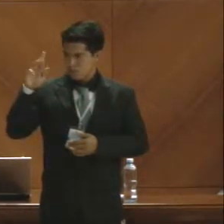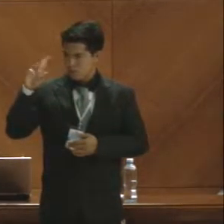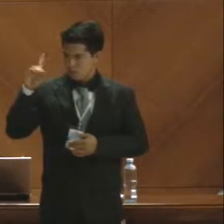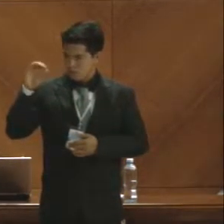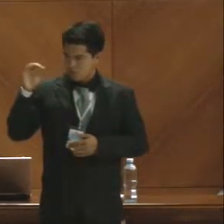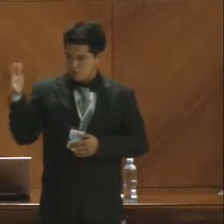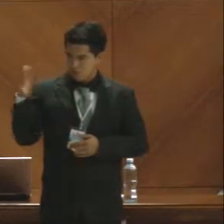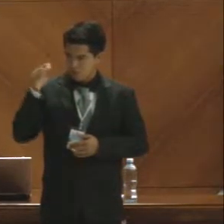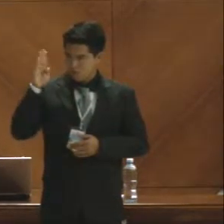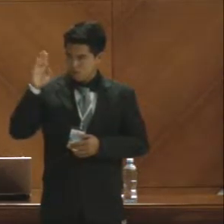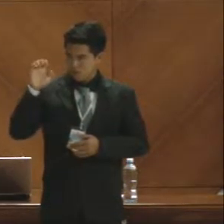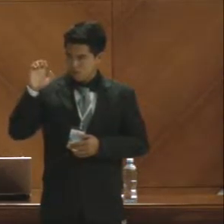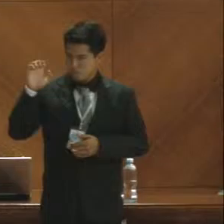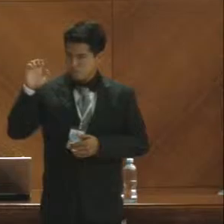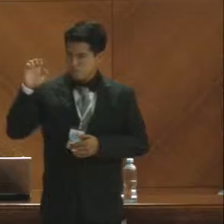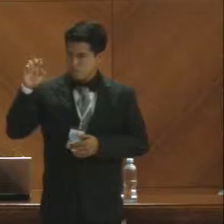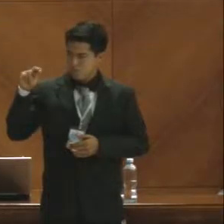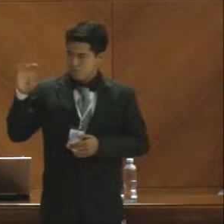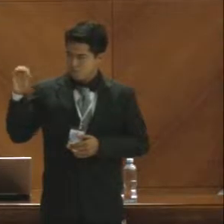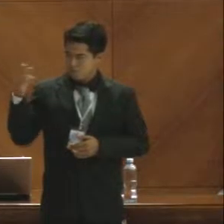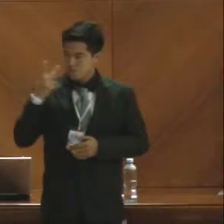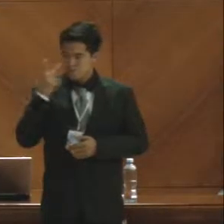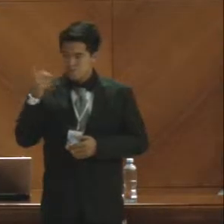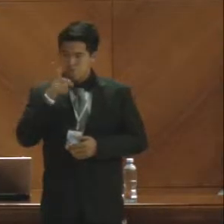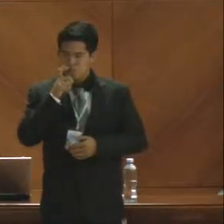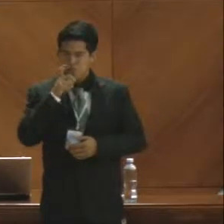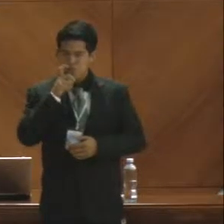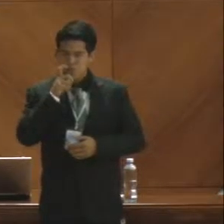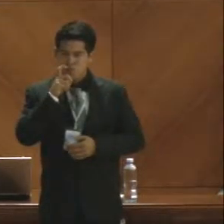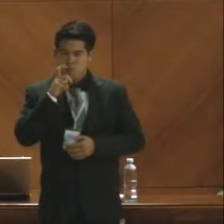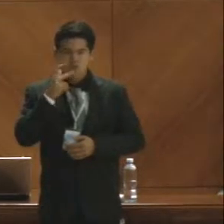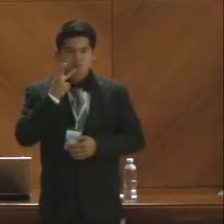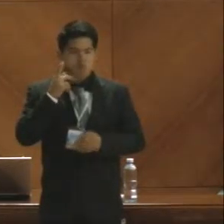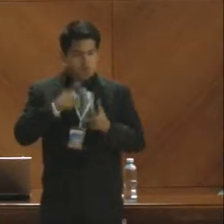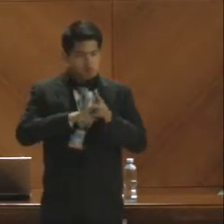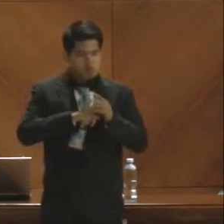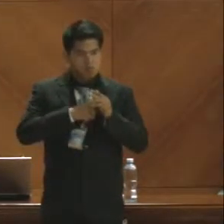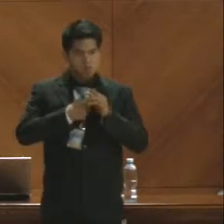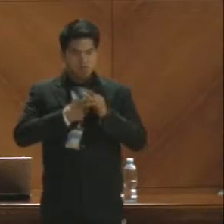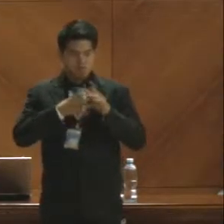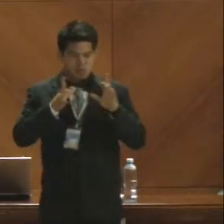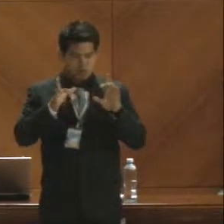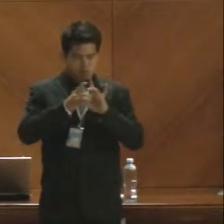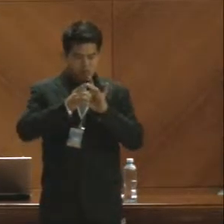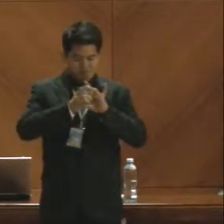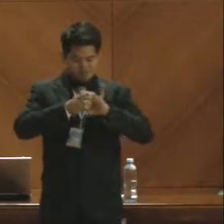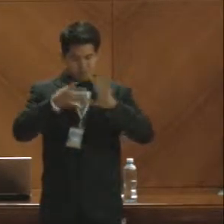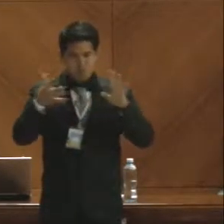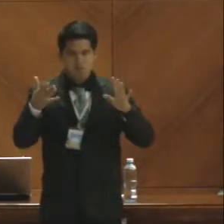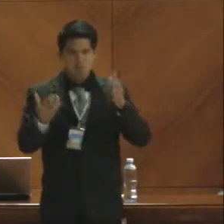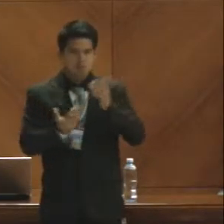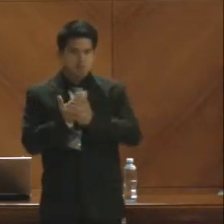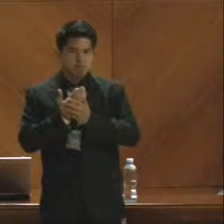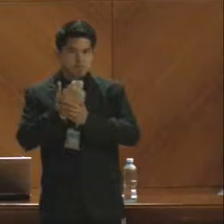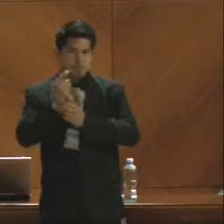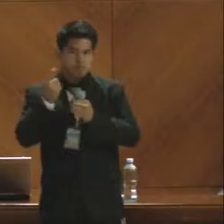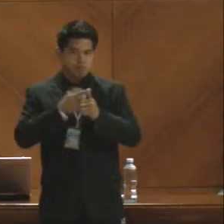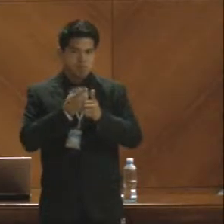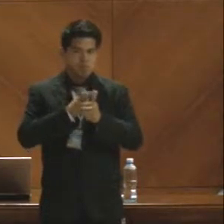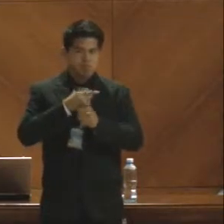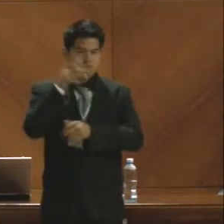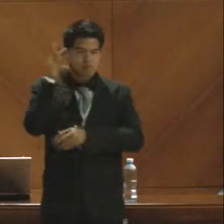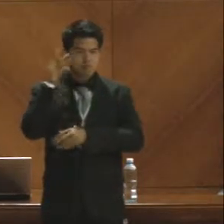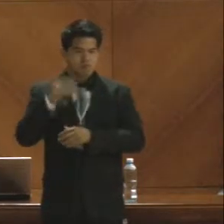agradezca por ser la persona que va a abrir, a romper el celofán el día de hoy en este congreso. Presento e invito al